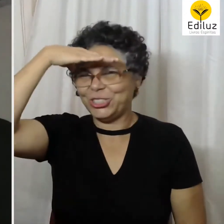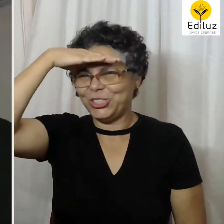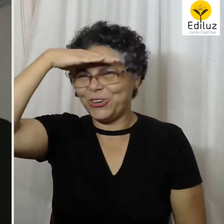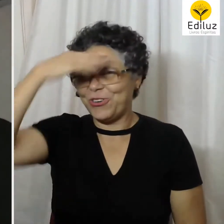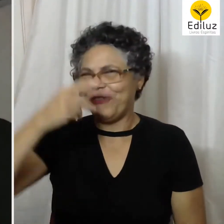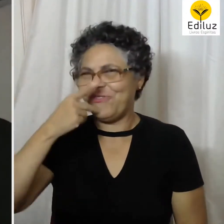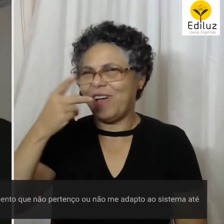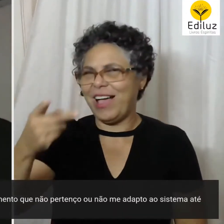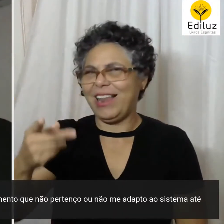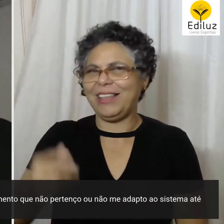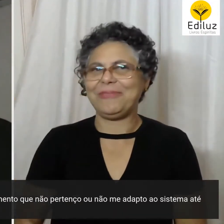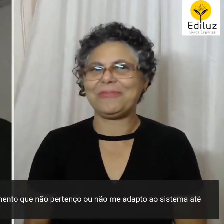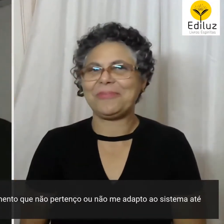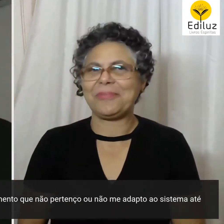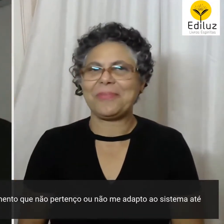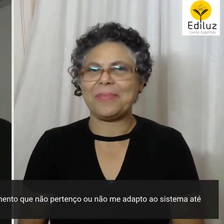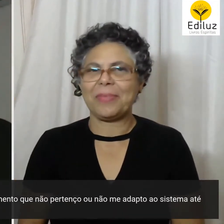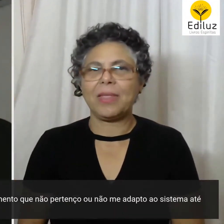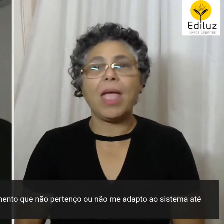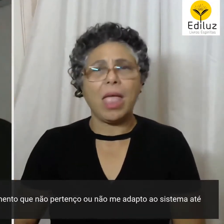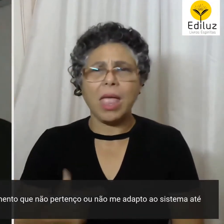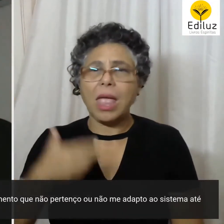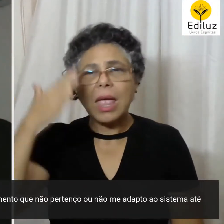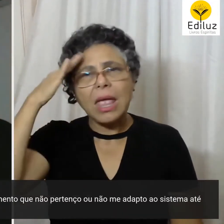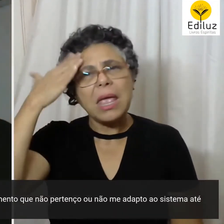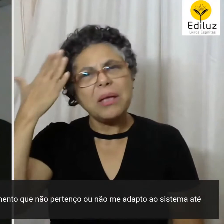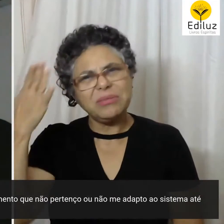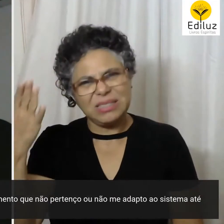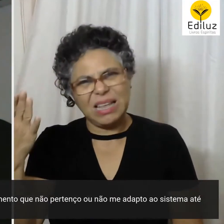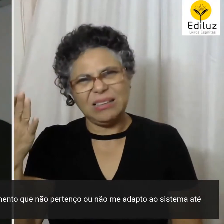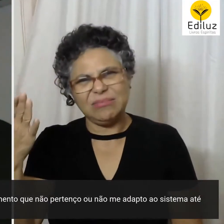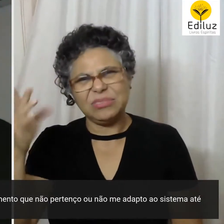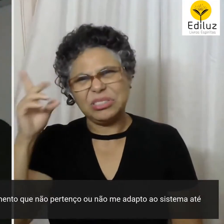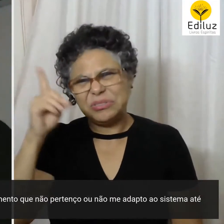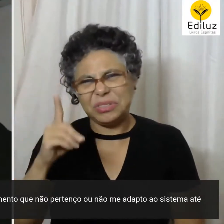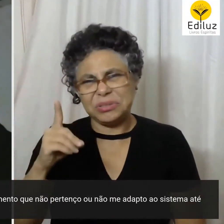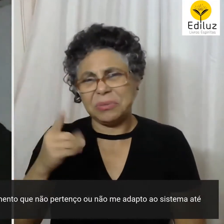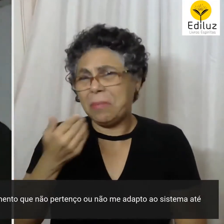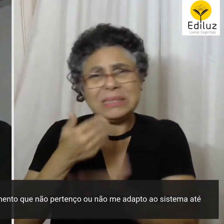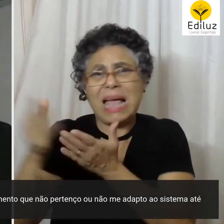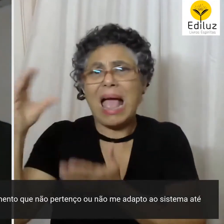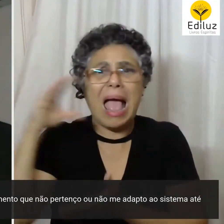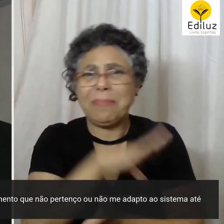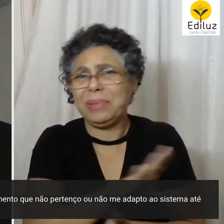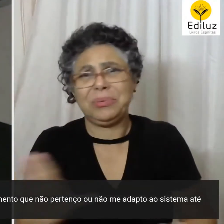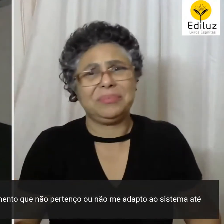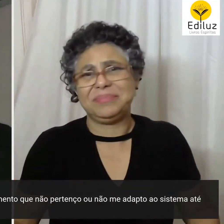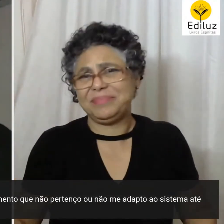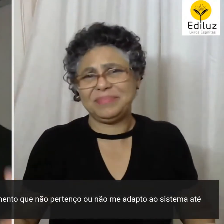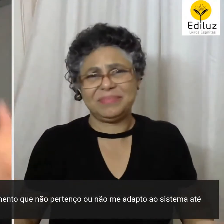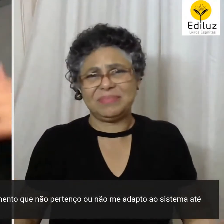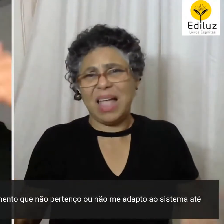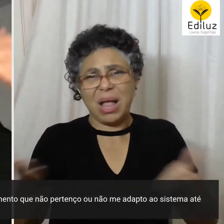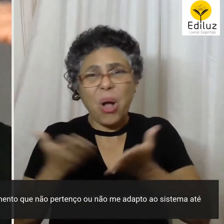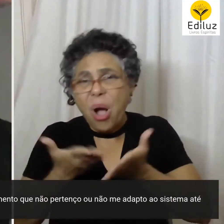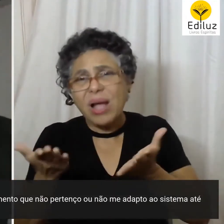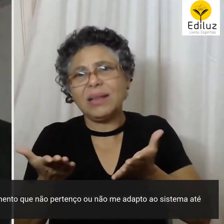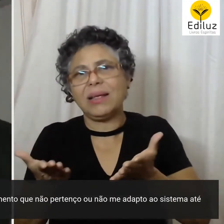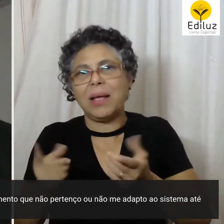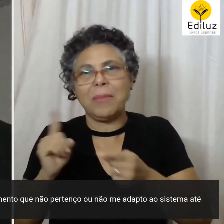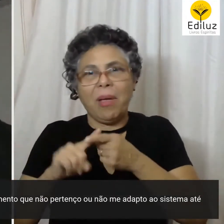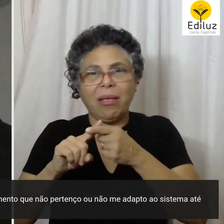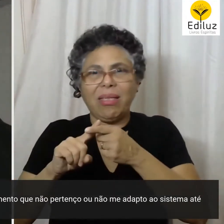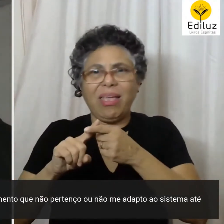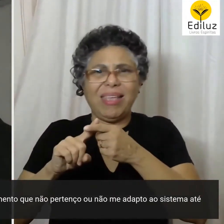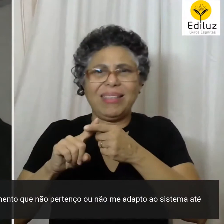ó, eu sei que é difícil, é melhor que eu passe logo por isso, porque se eu não passar por isso logo agora, eu vou passar